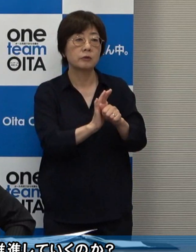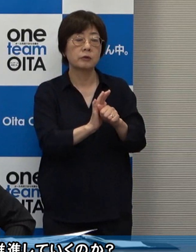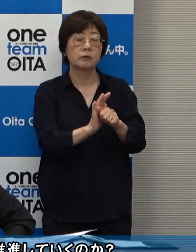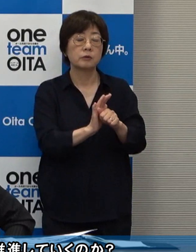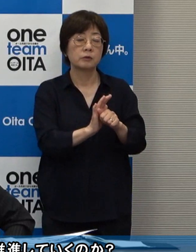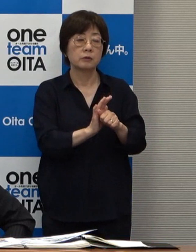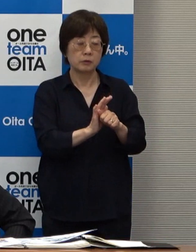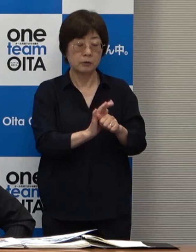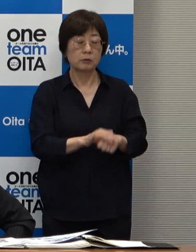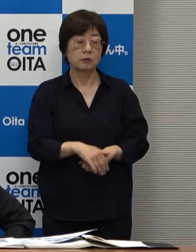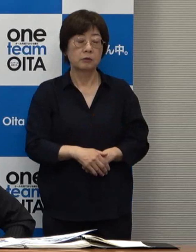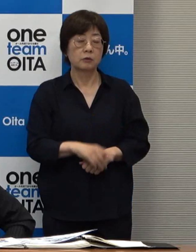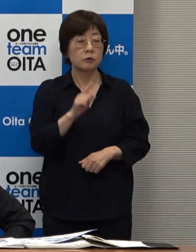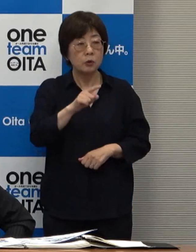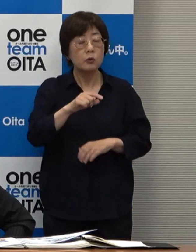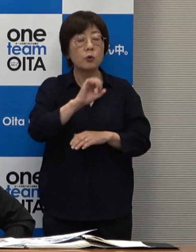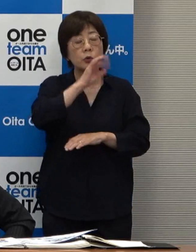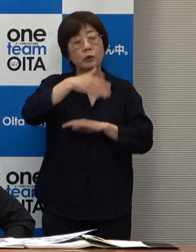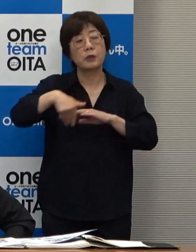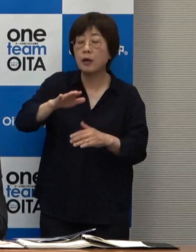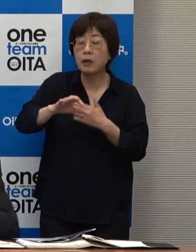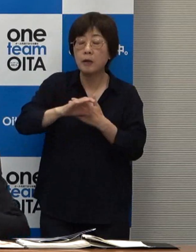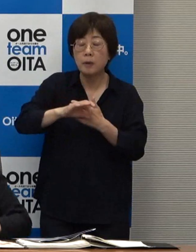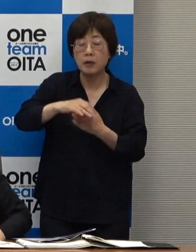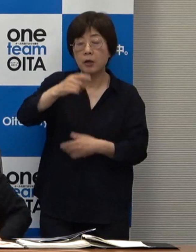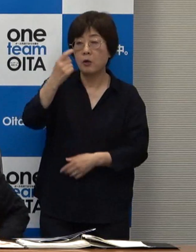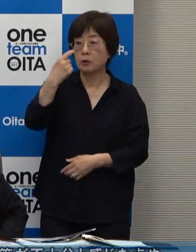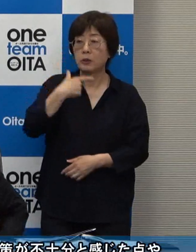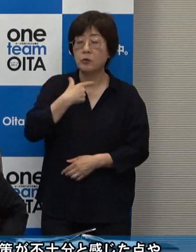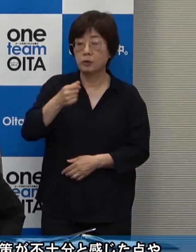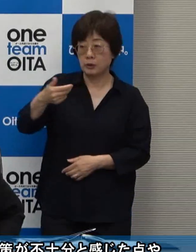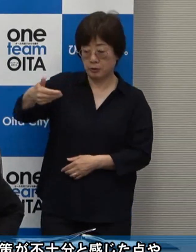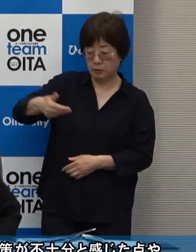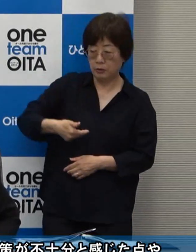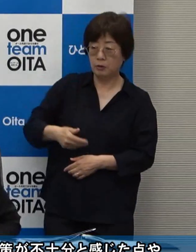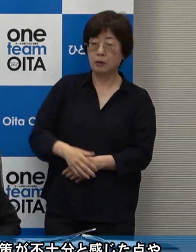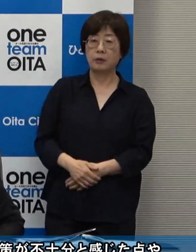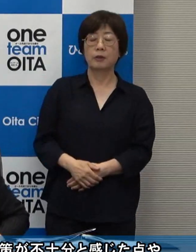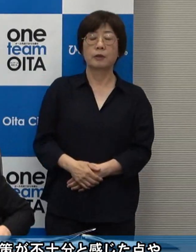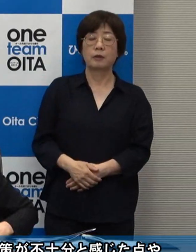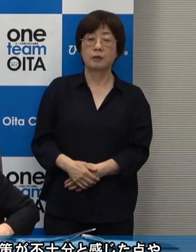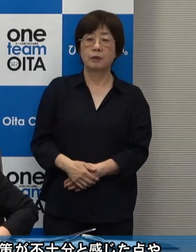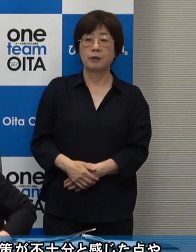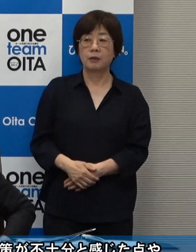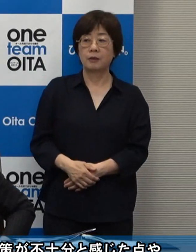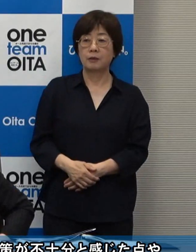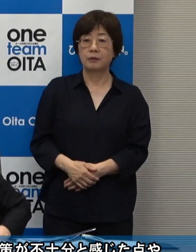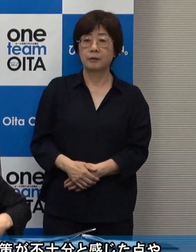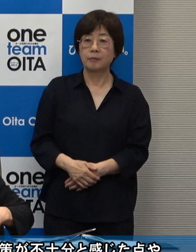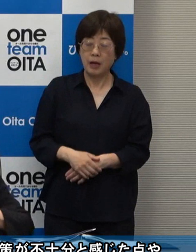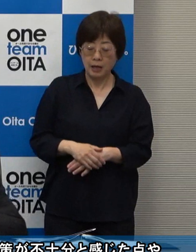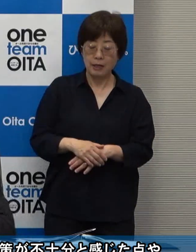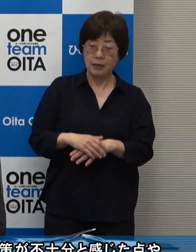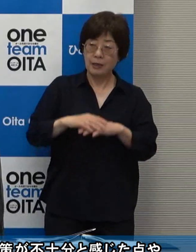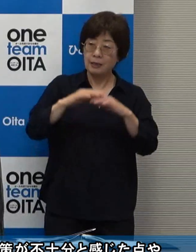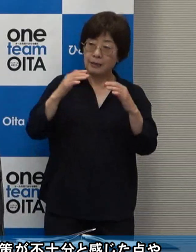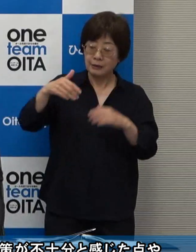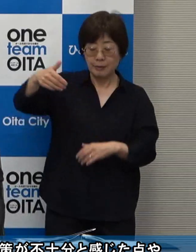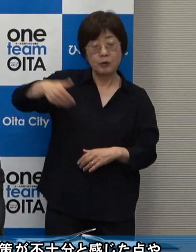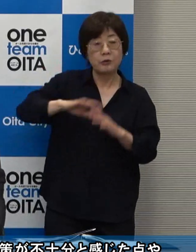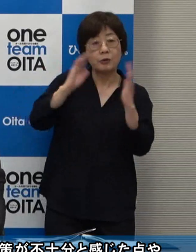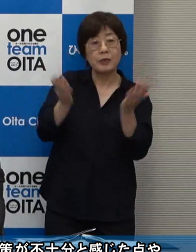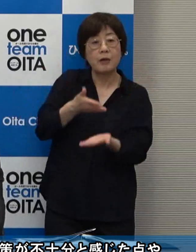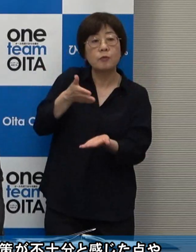、その分の予算のつもりです。いやなかなか大きな質問で全部挙げるのは大変だと思います